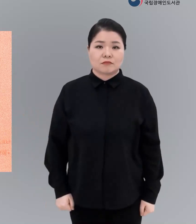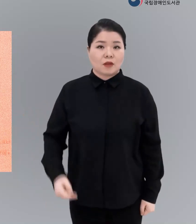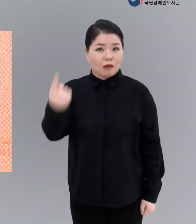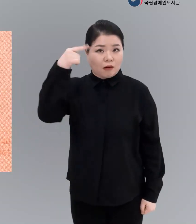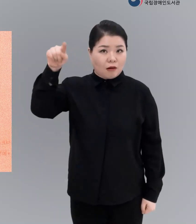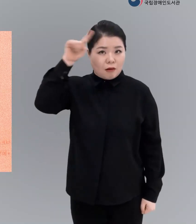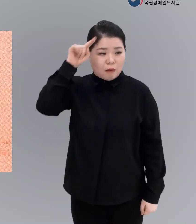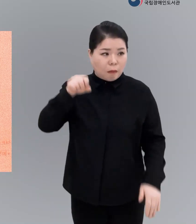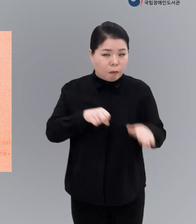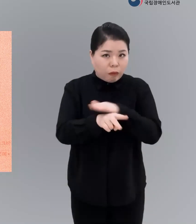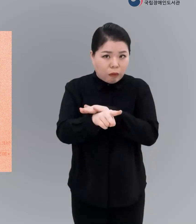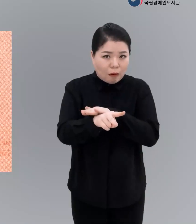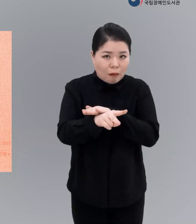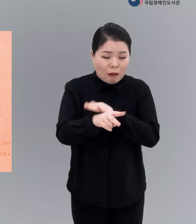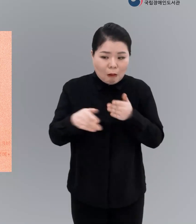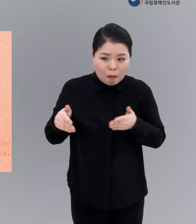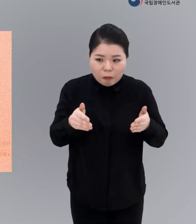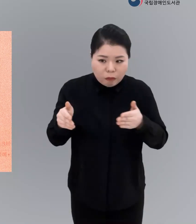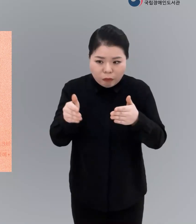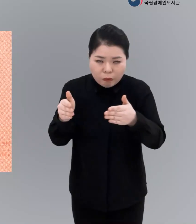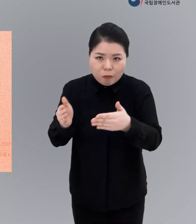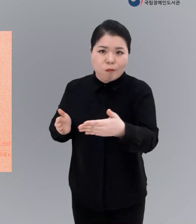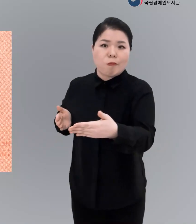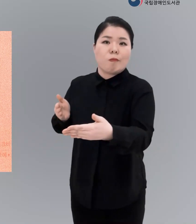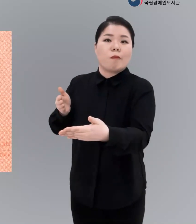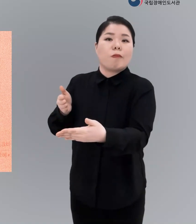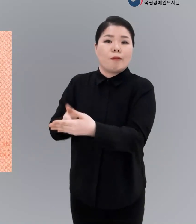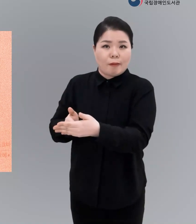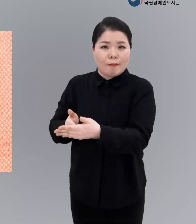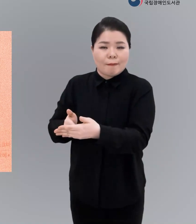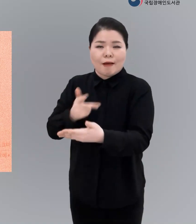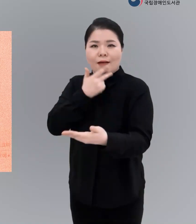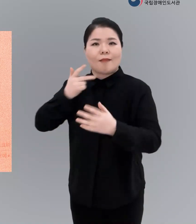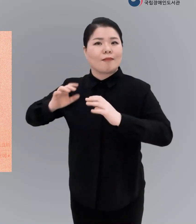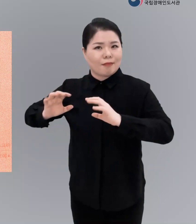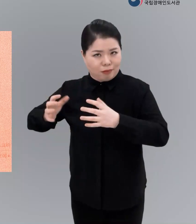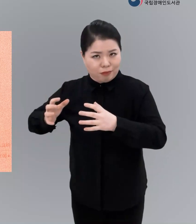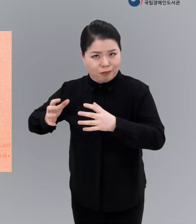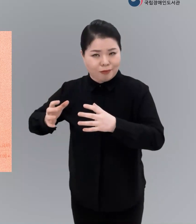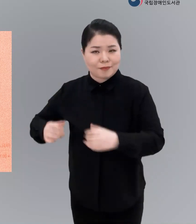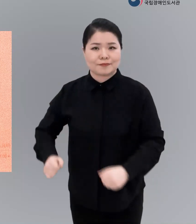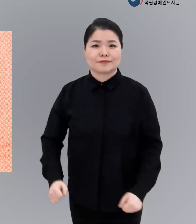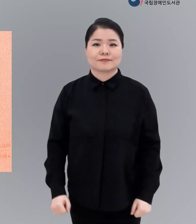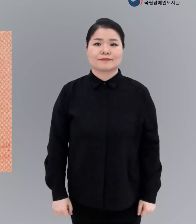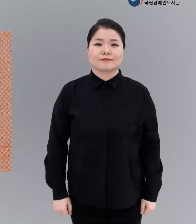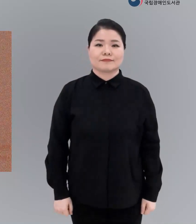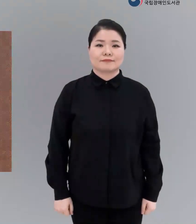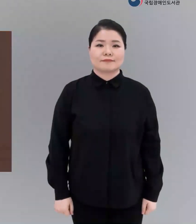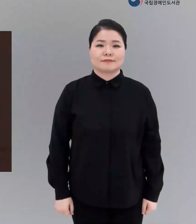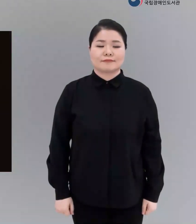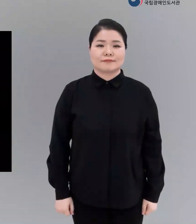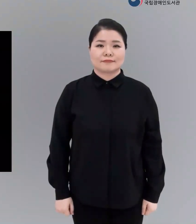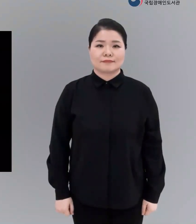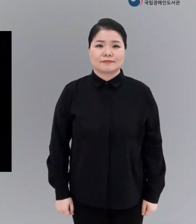그리고 모스크바에서 북유럽을 거쳐 런던을 향하는 목숨을 건 대탈출 작전까지.